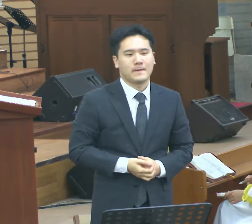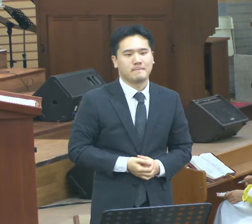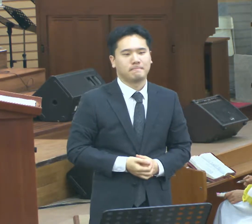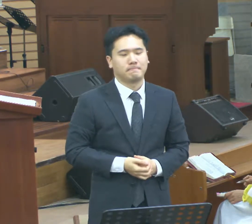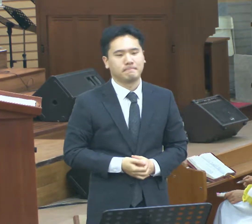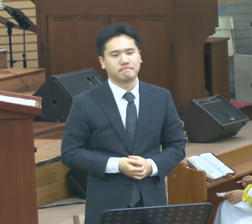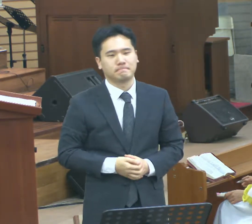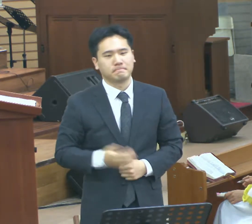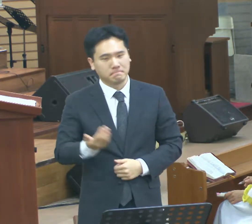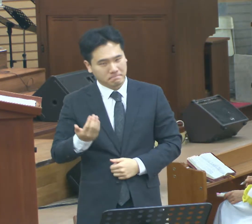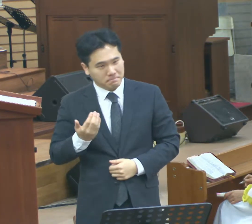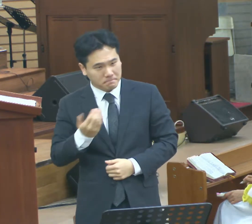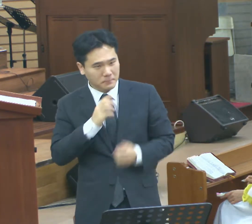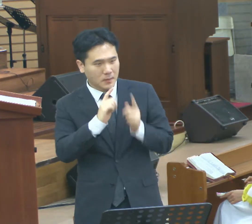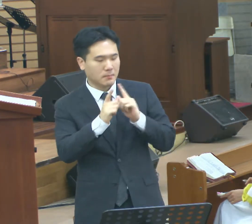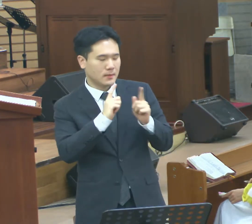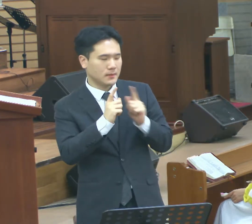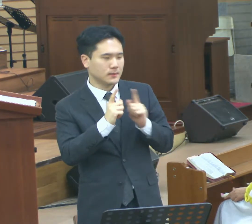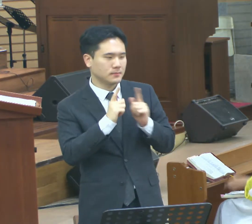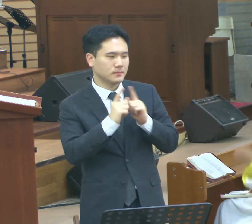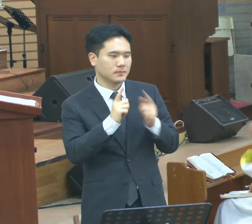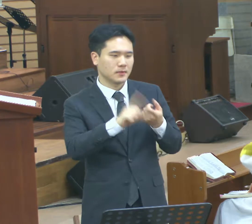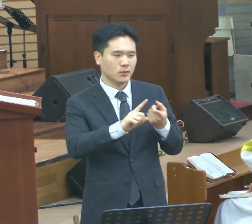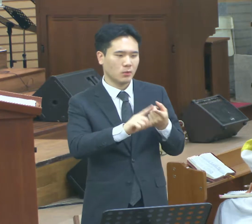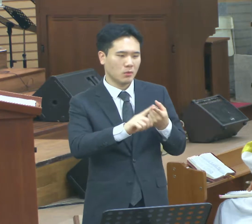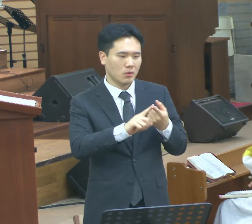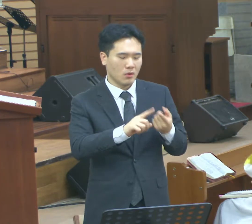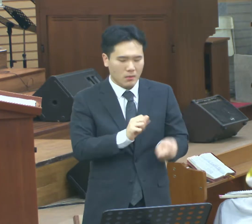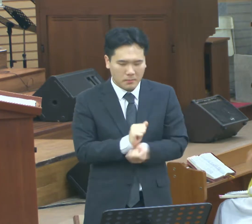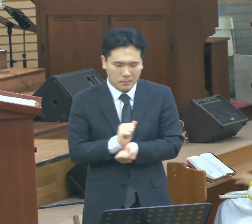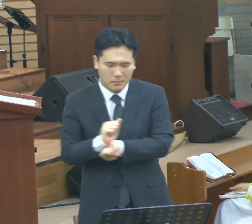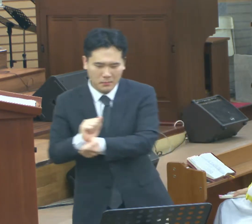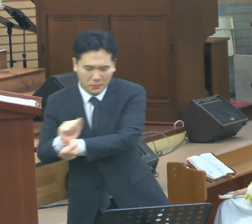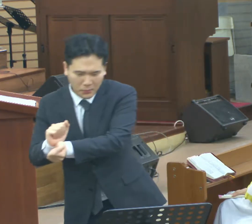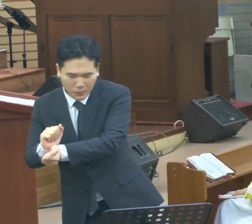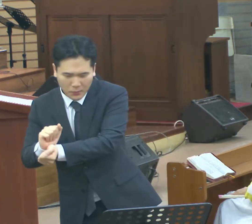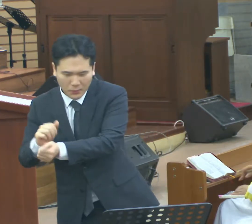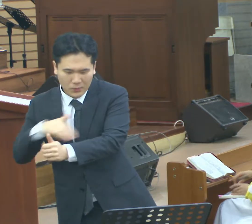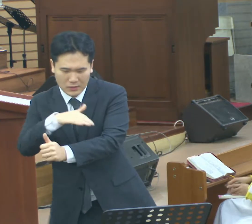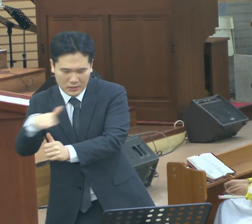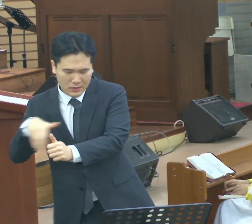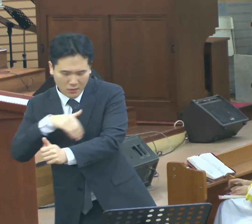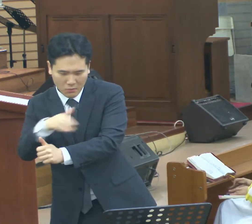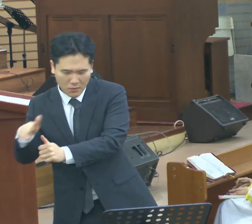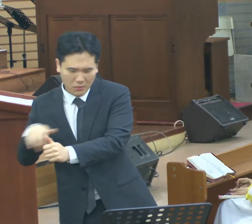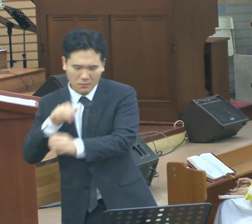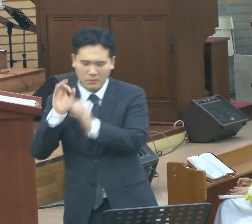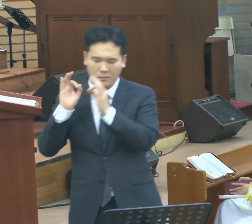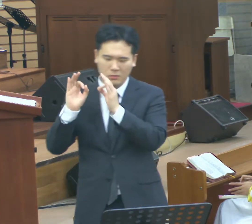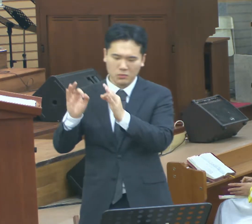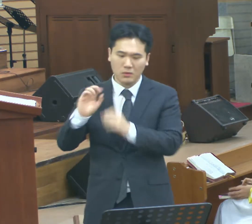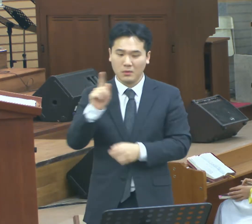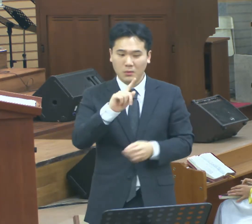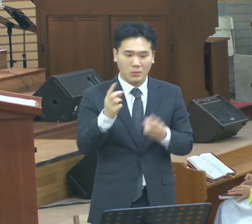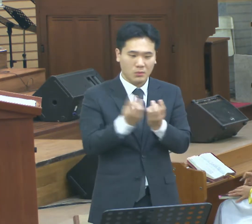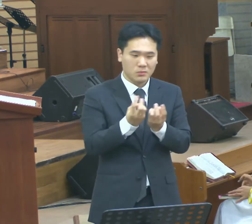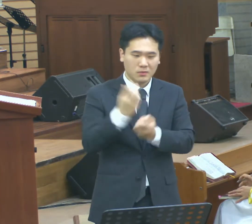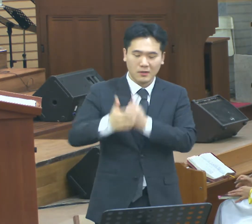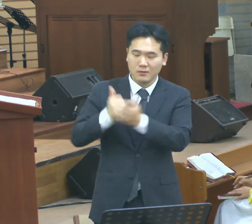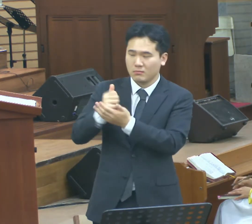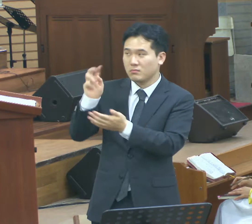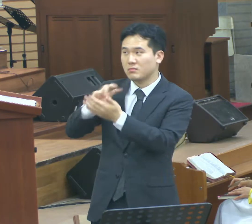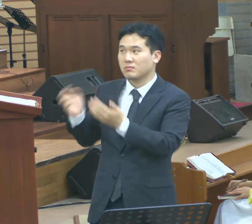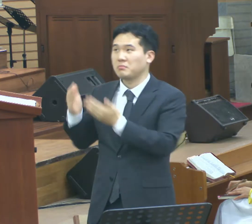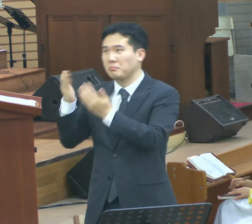그럼 아까 말씀드린 대로 포로로 잡혀있다는 걸 전제로 했을 때 어떻게 이렇게 할 수 있냐는 거예요. 계속 그런 질문이